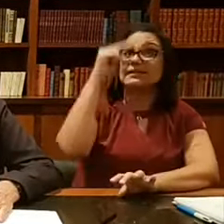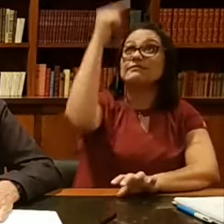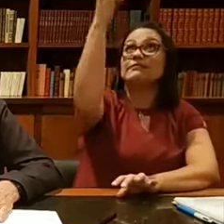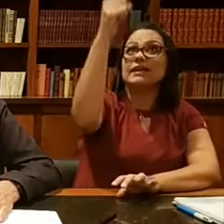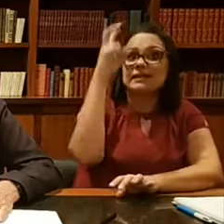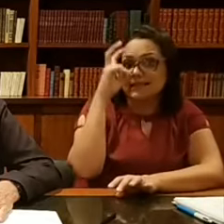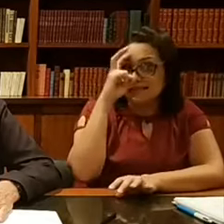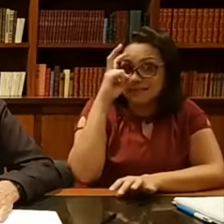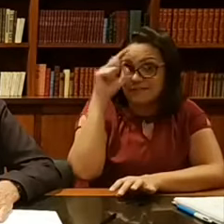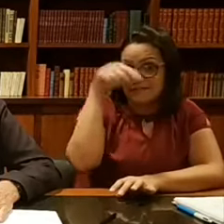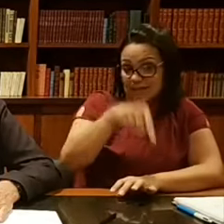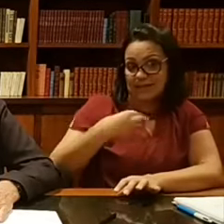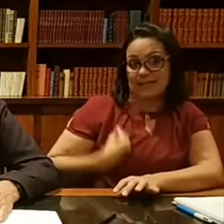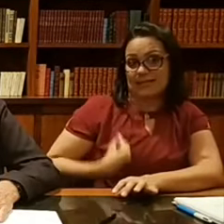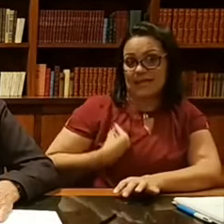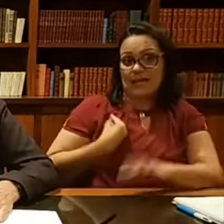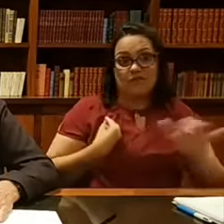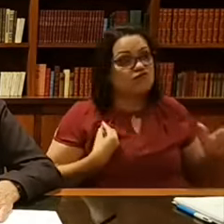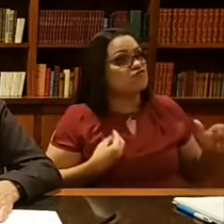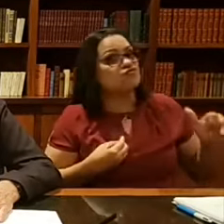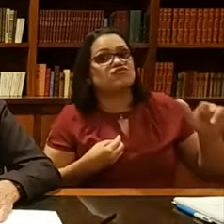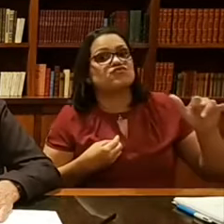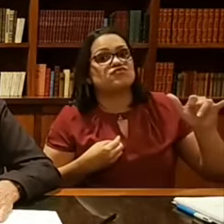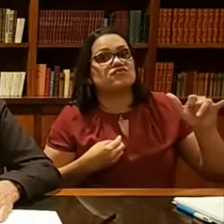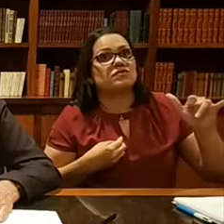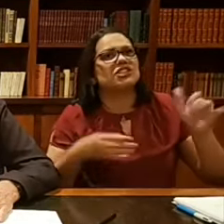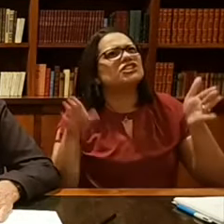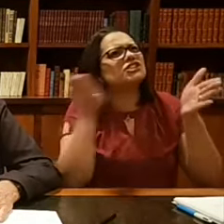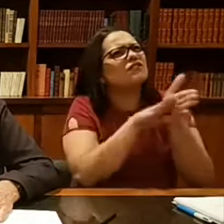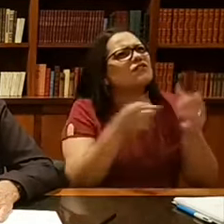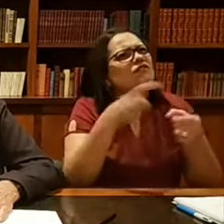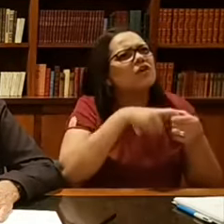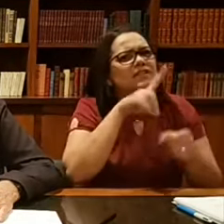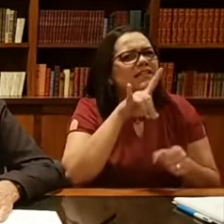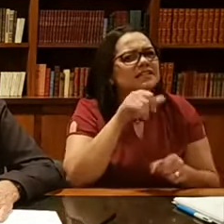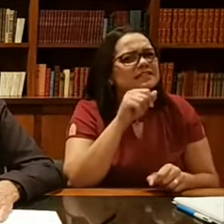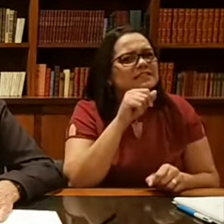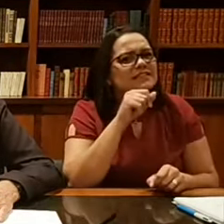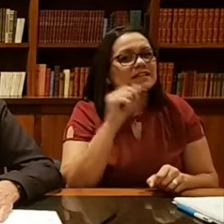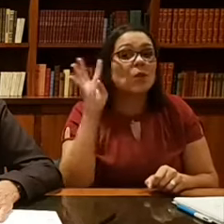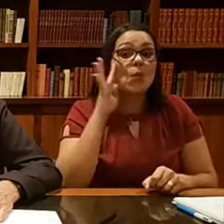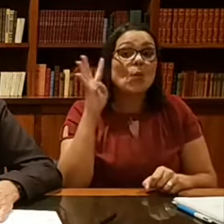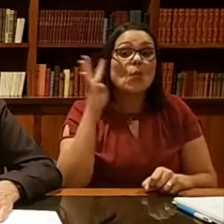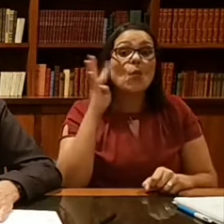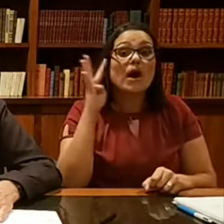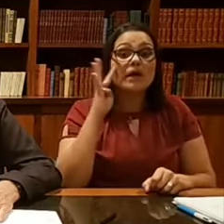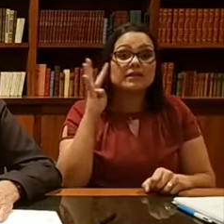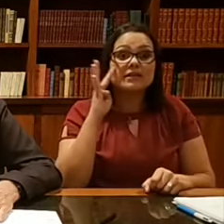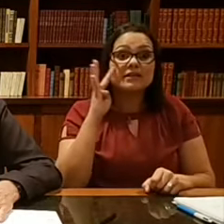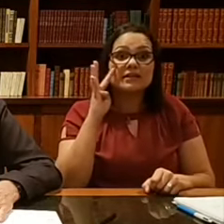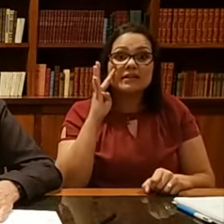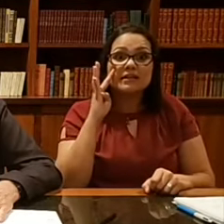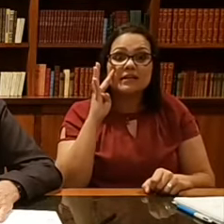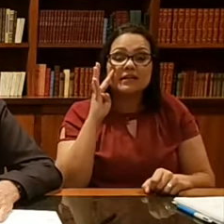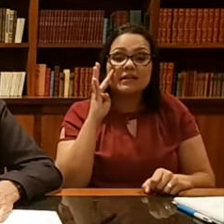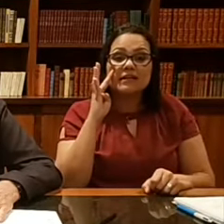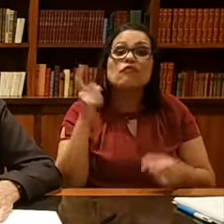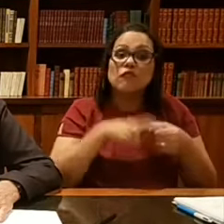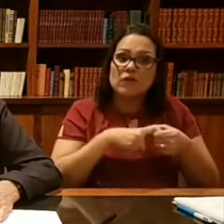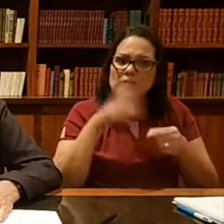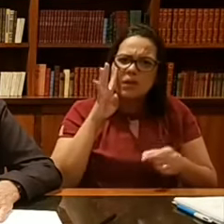eu acho que nós estaremos voando para cá. A gente posa quando a semana que vem aqui? Quarta-feira. Na quarta não.